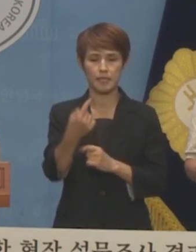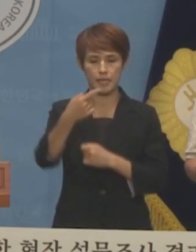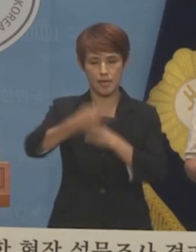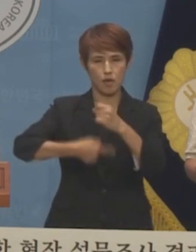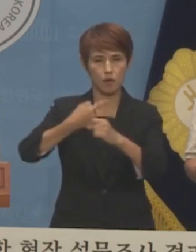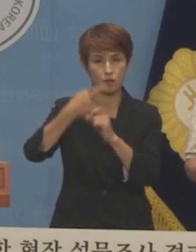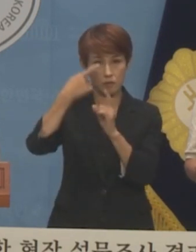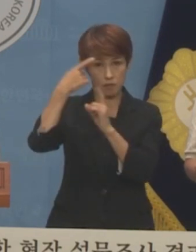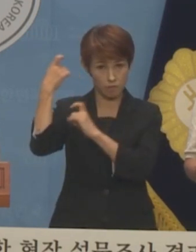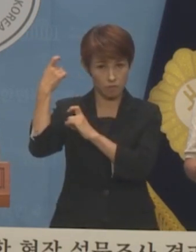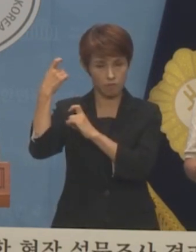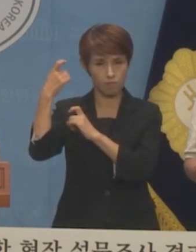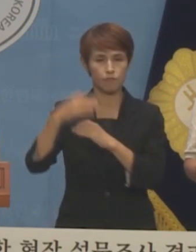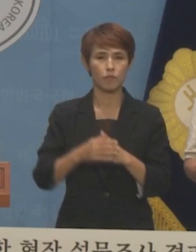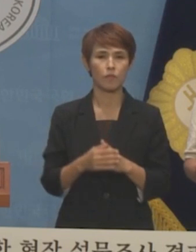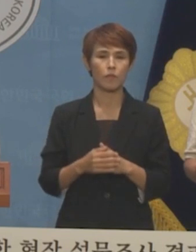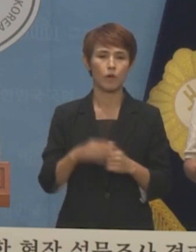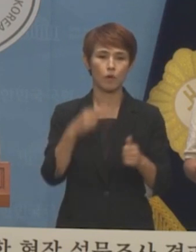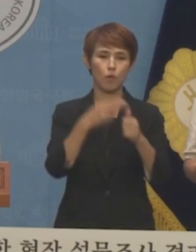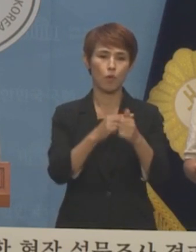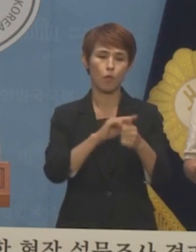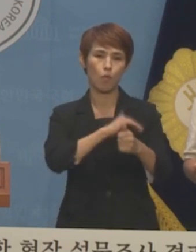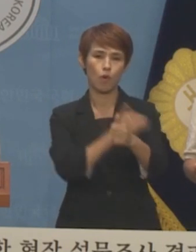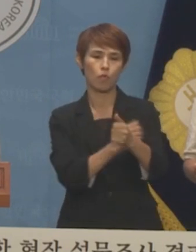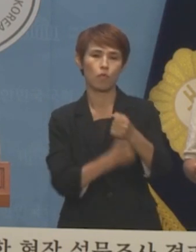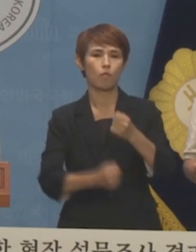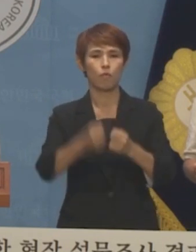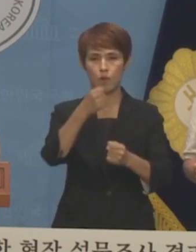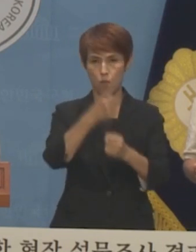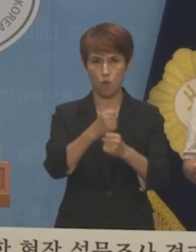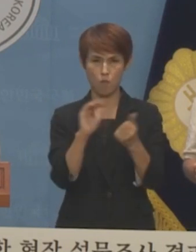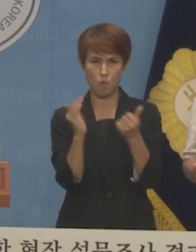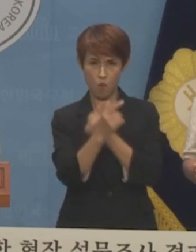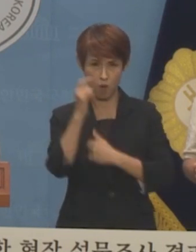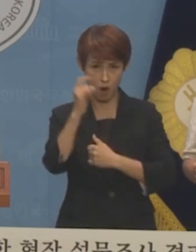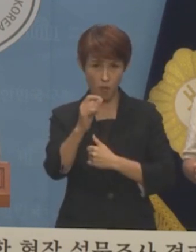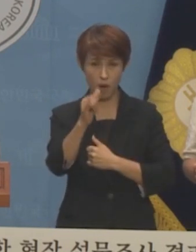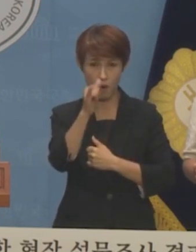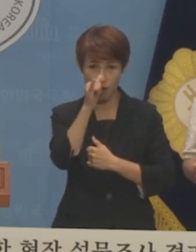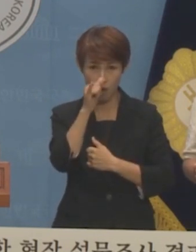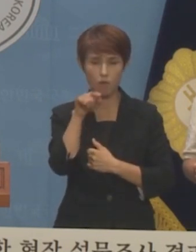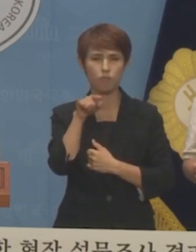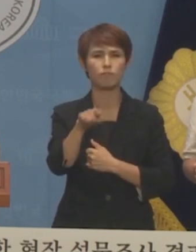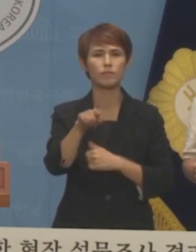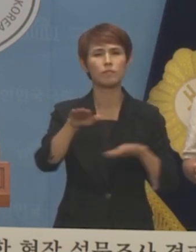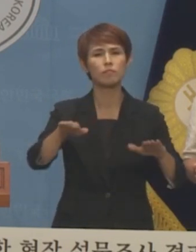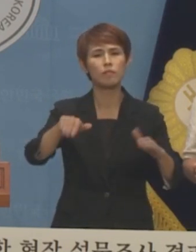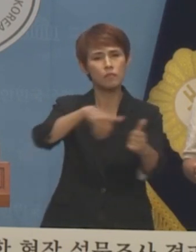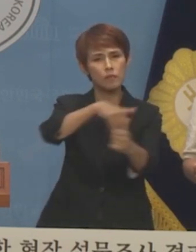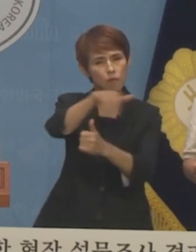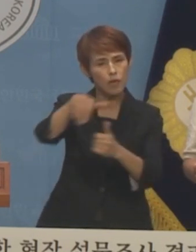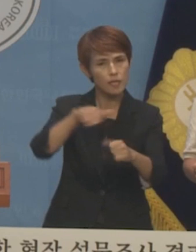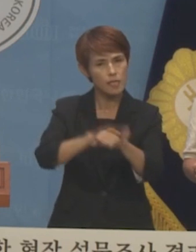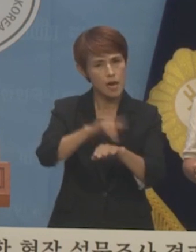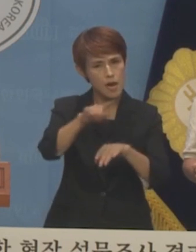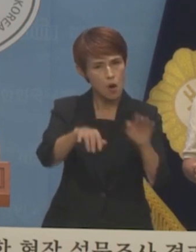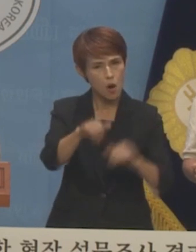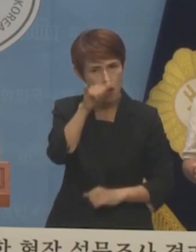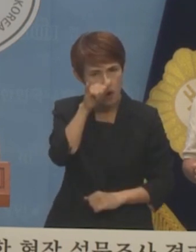교권회복과 보호 강화 방안이 현장에서는 실제 어느 정도 실효성 있는 정책으로 작동되고